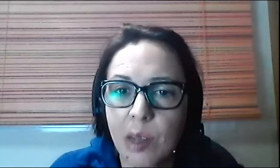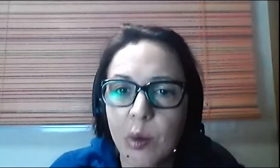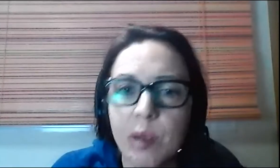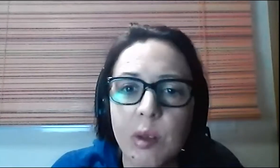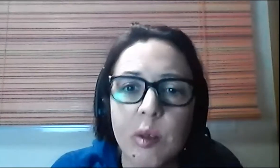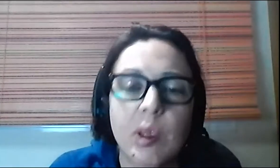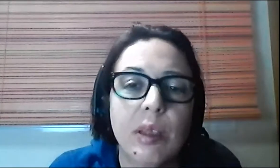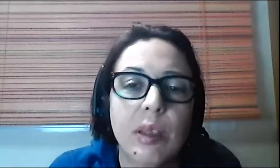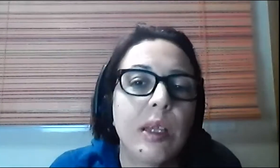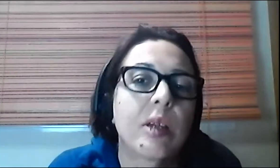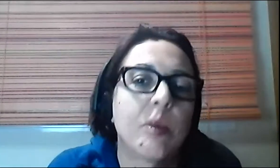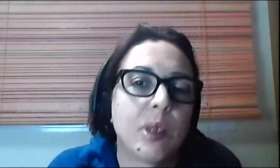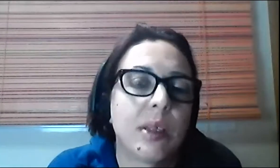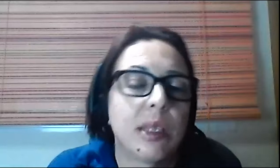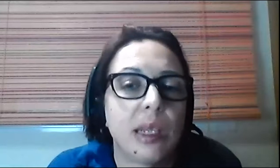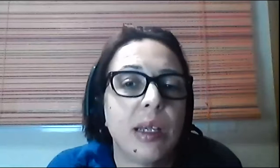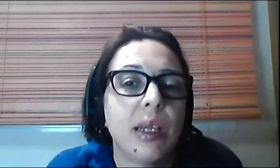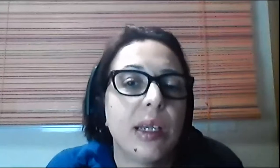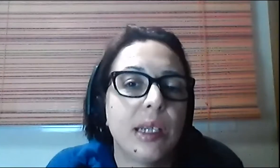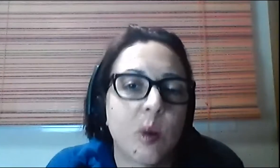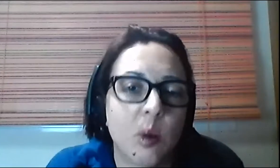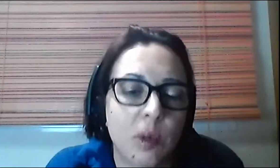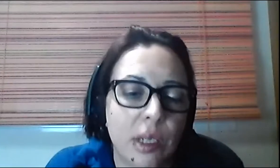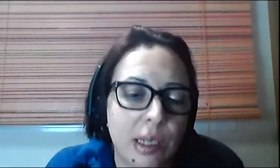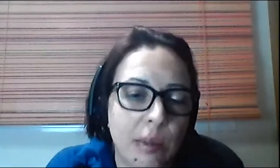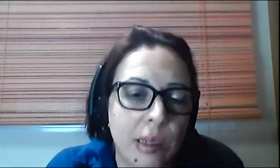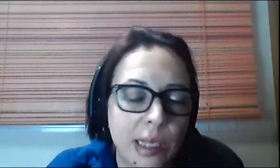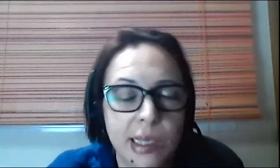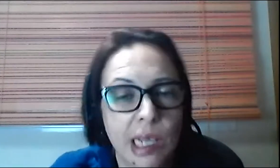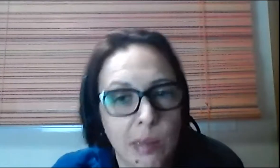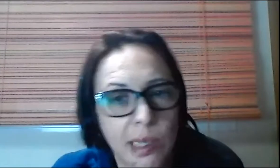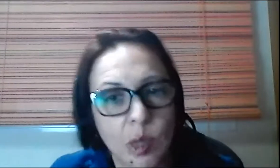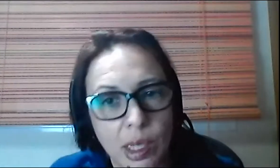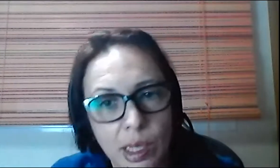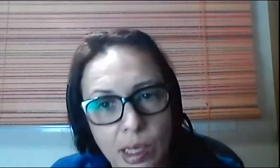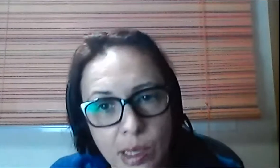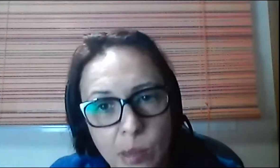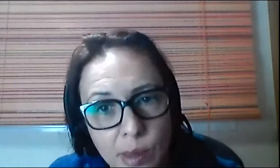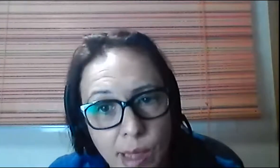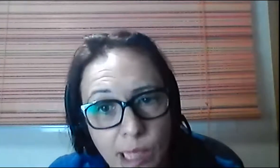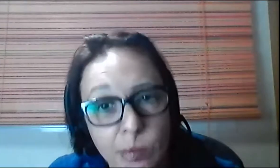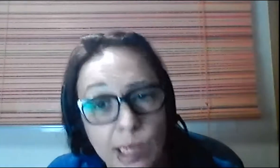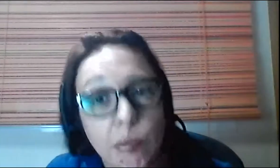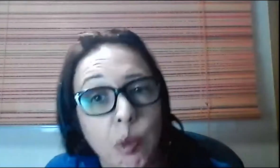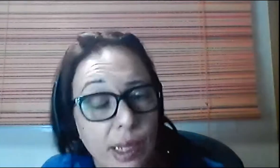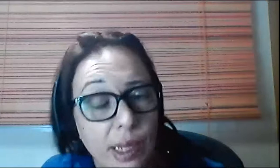cada concepto, como dice Tere, y luego enseñarles el abanico de